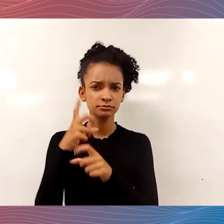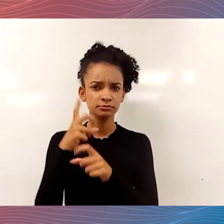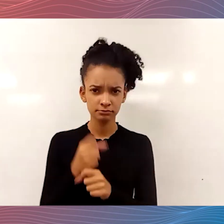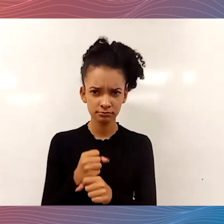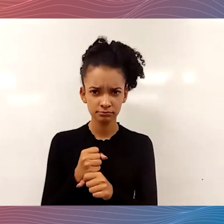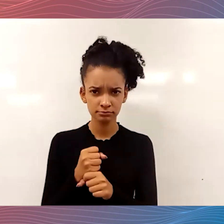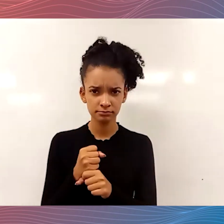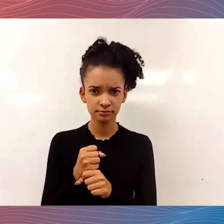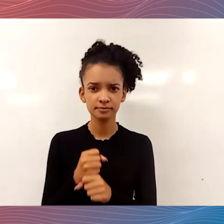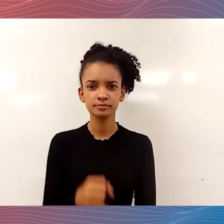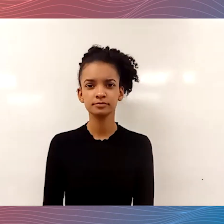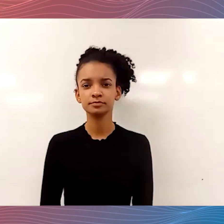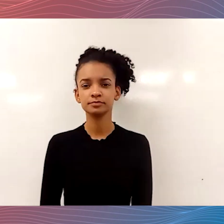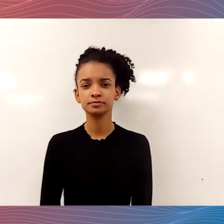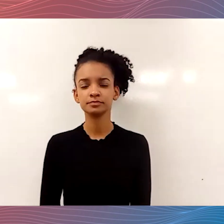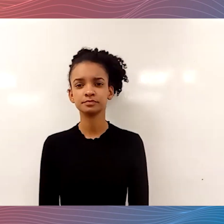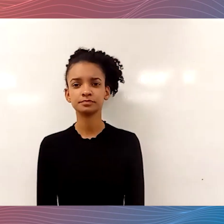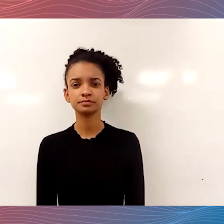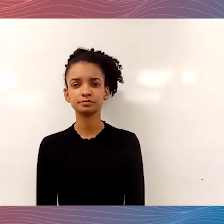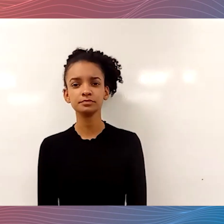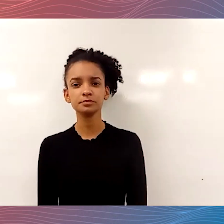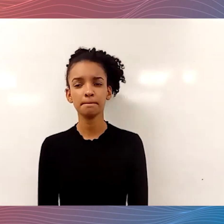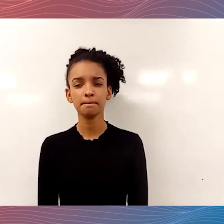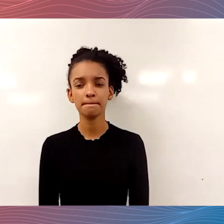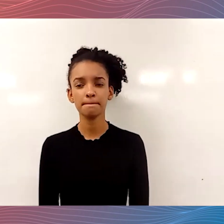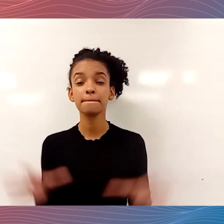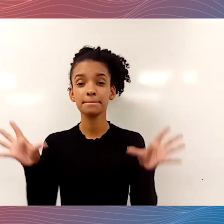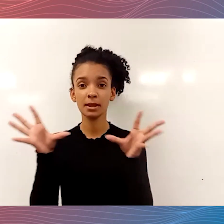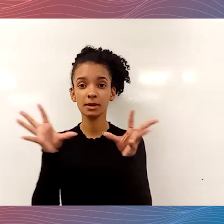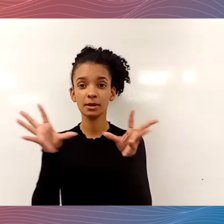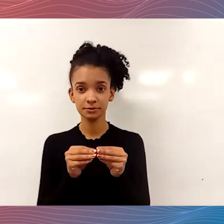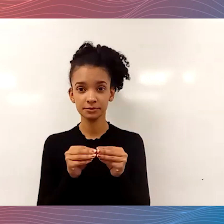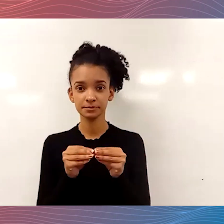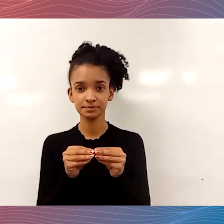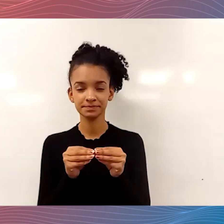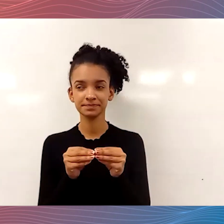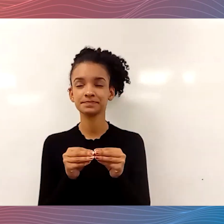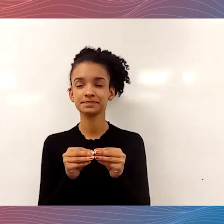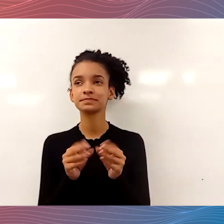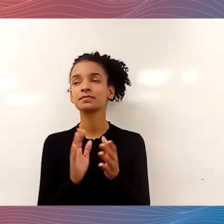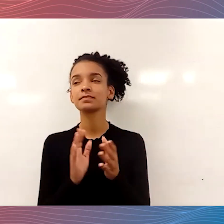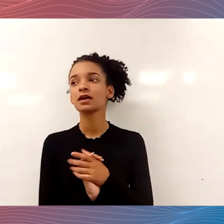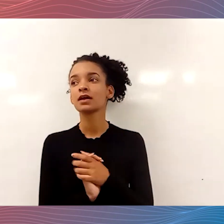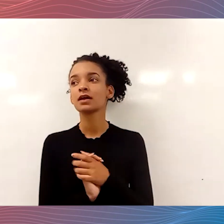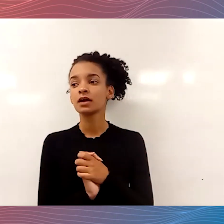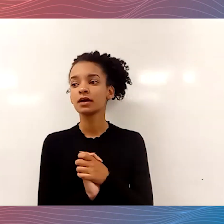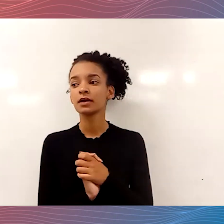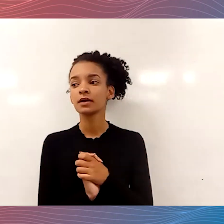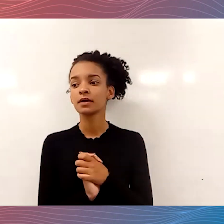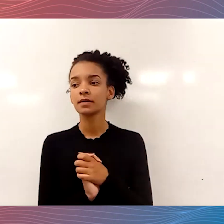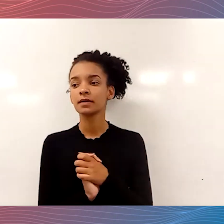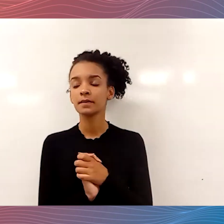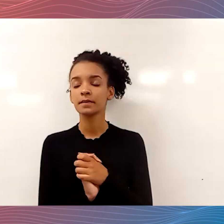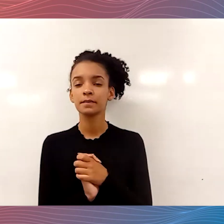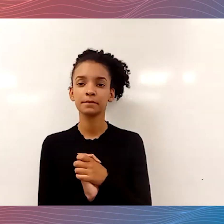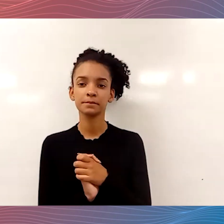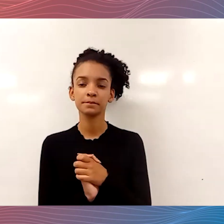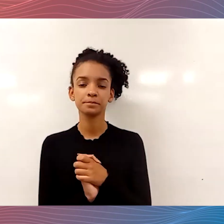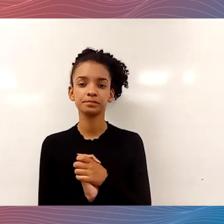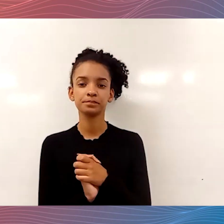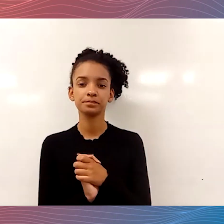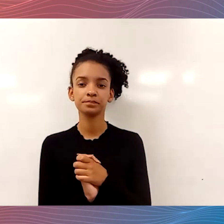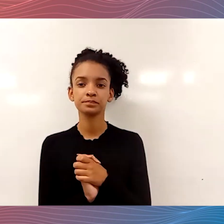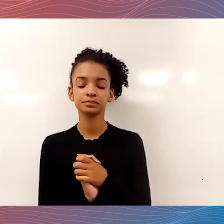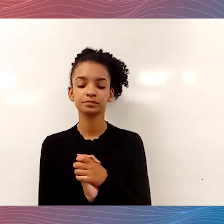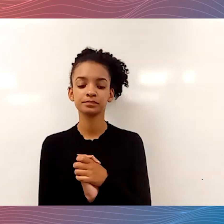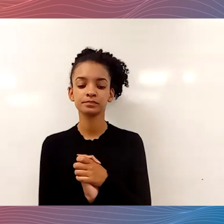a dispensação da graça tem um objetivo, é para nós estarmos cheios